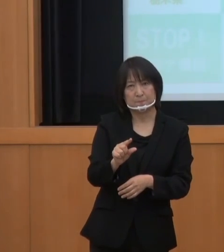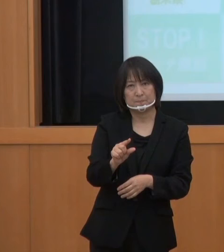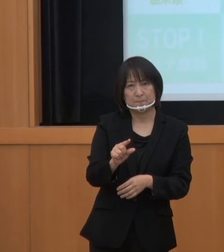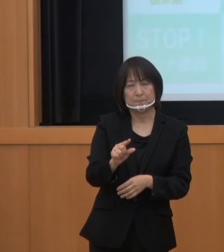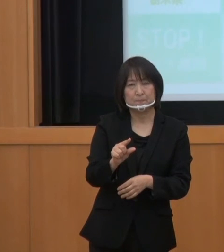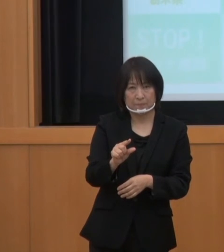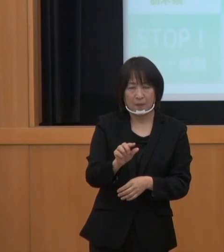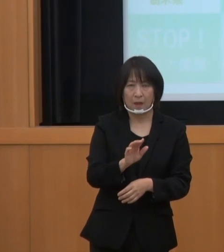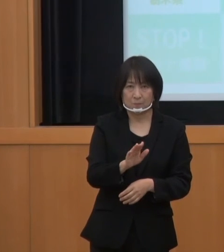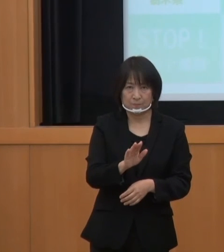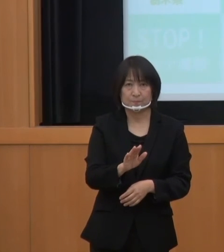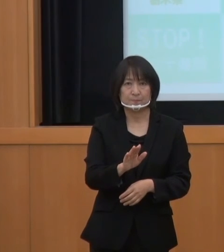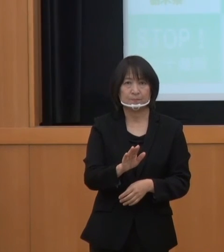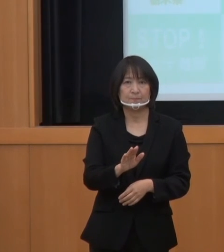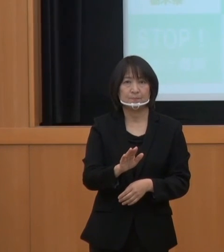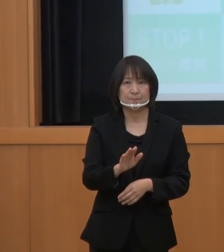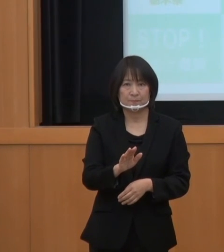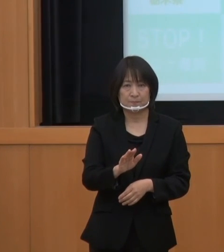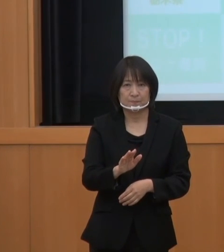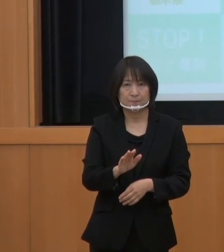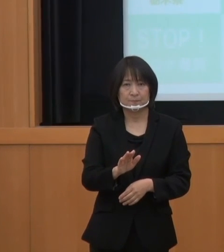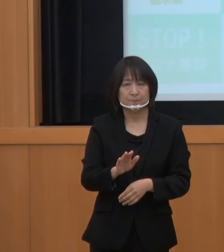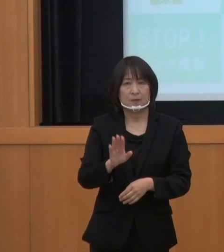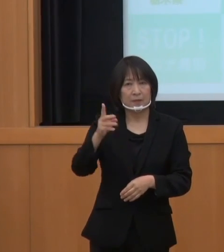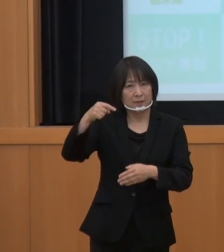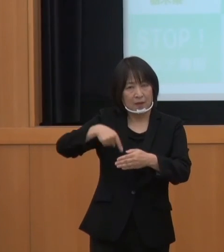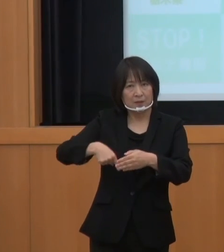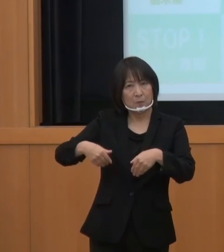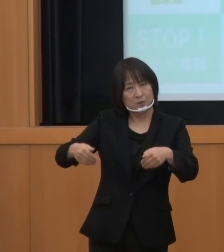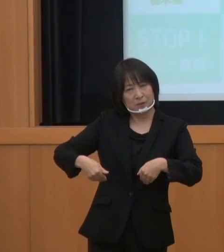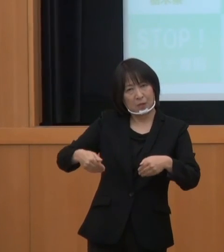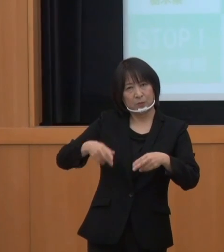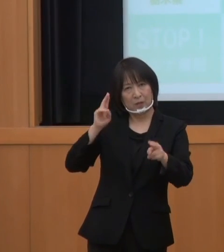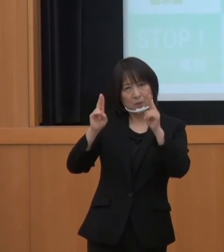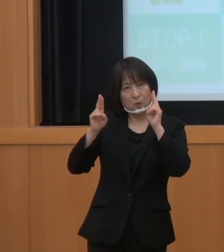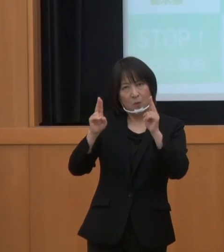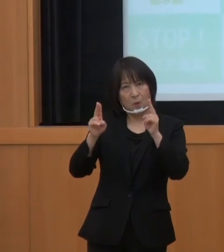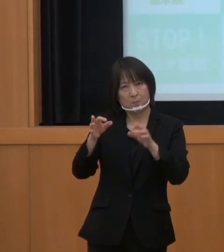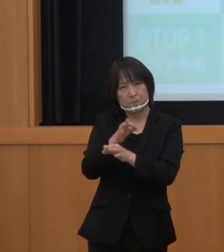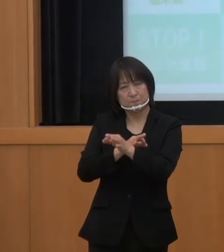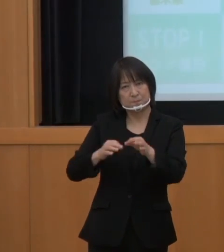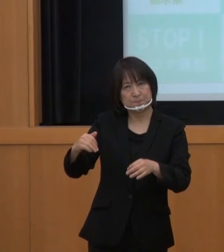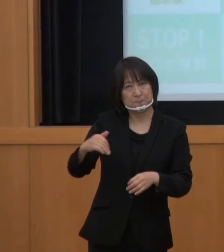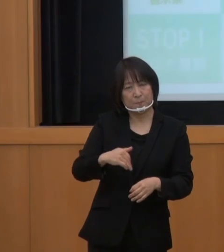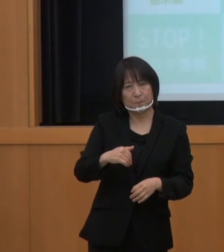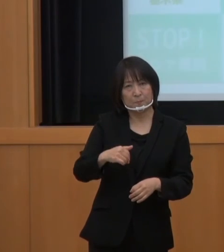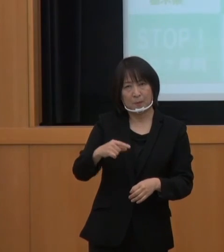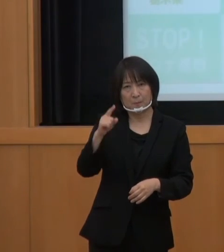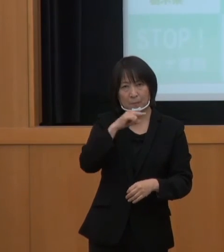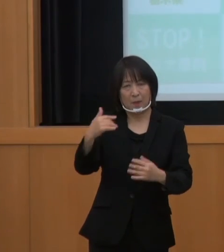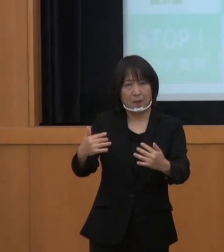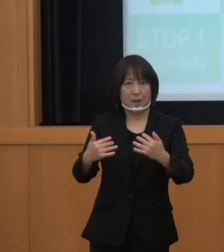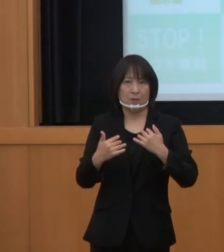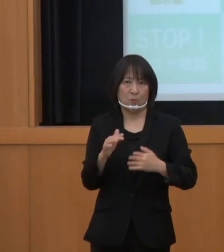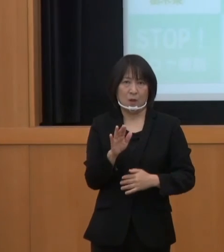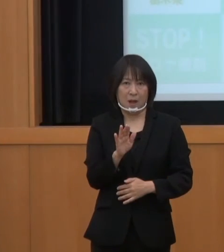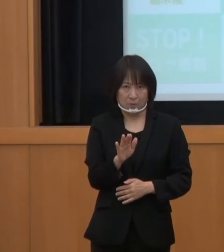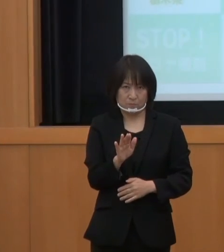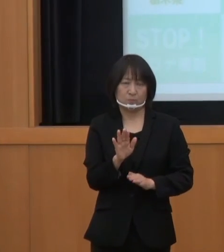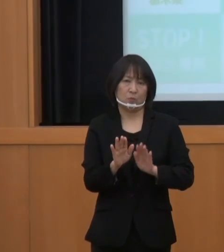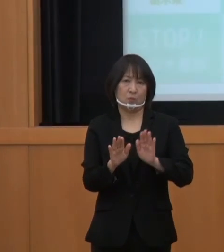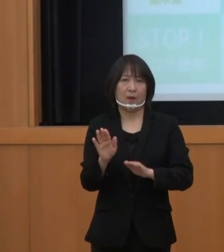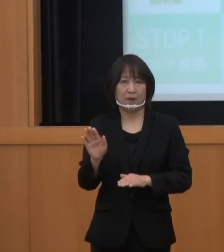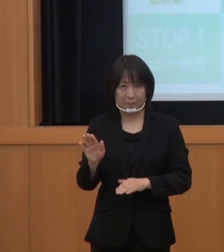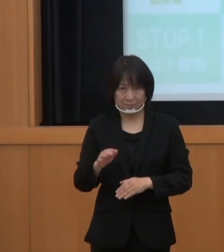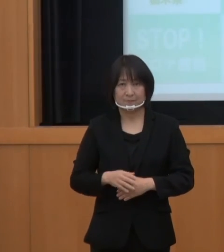県内でもティア1、ティア2下請けがかなり、影響出ている、現状があると思います。